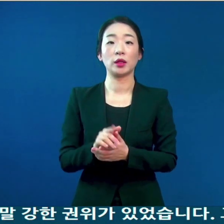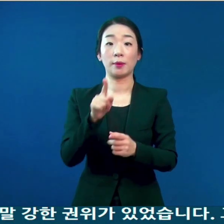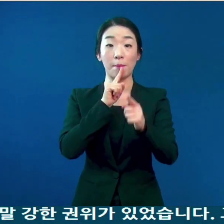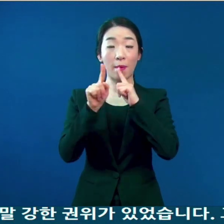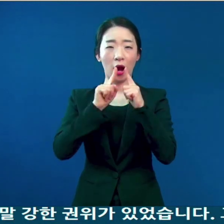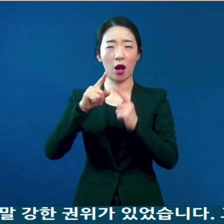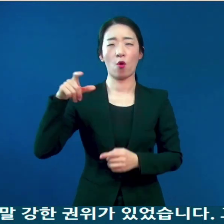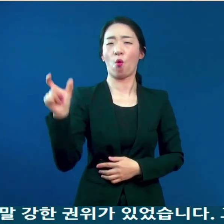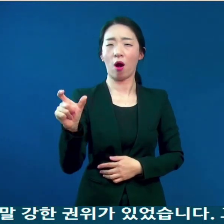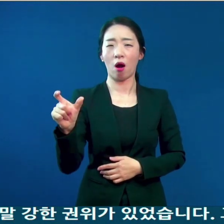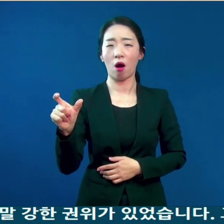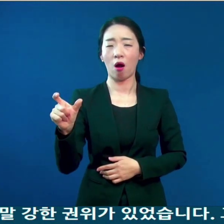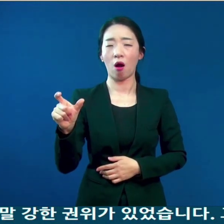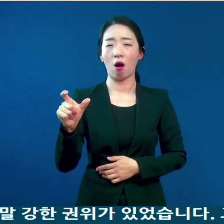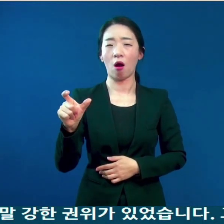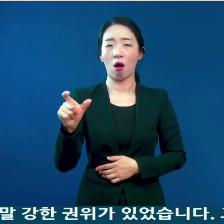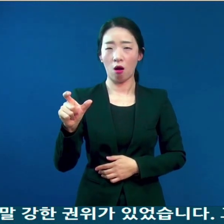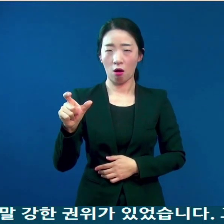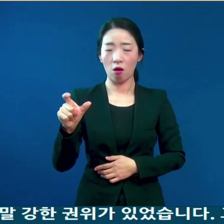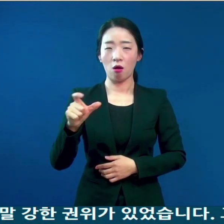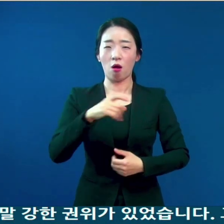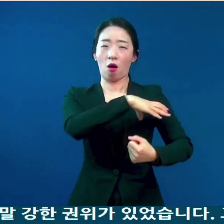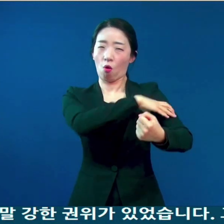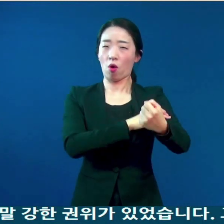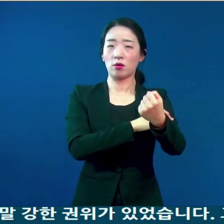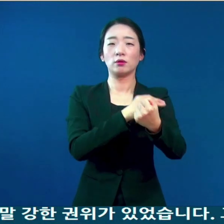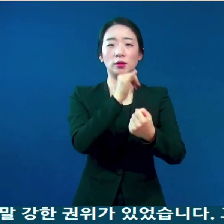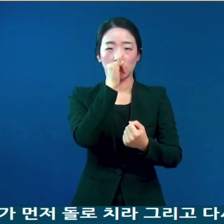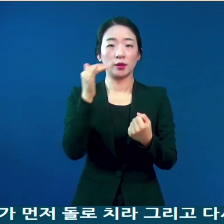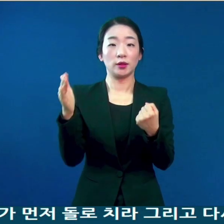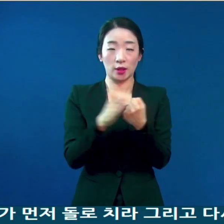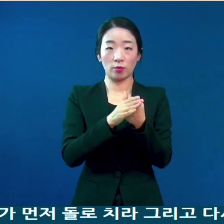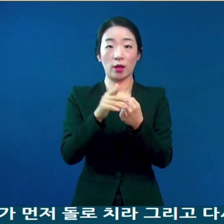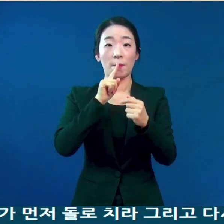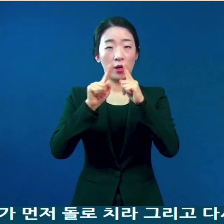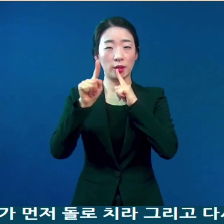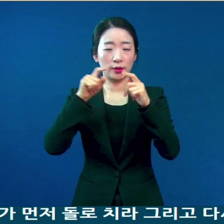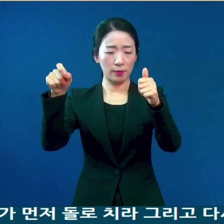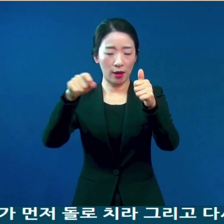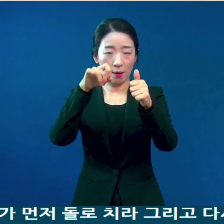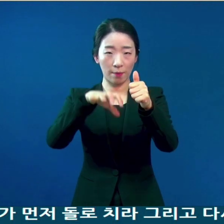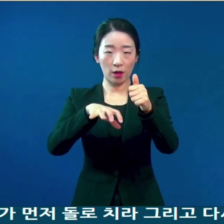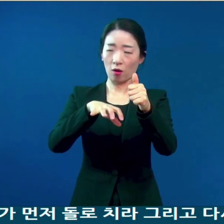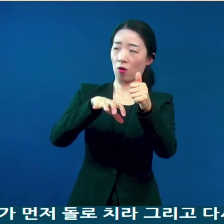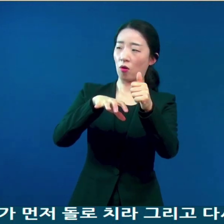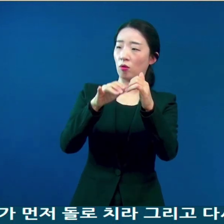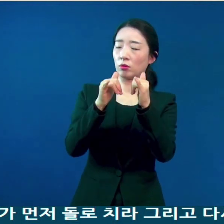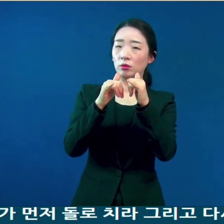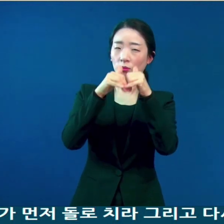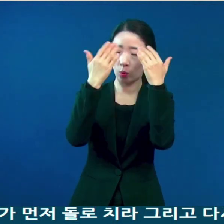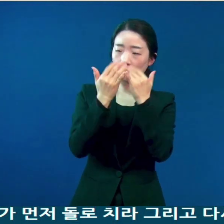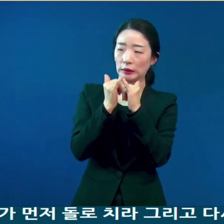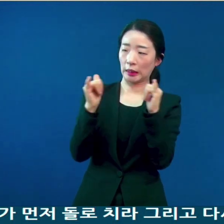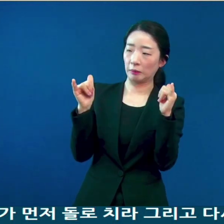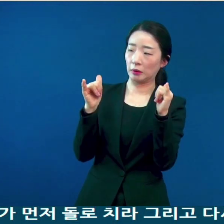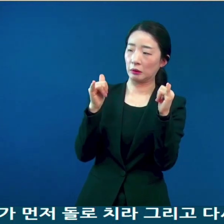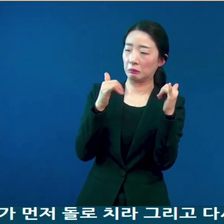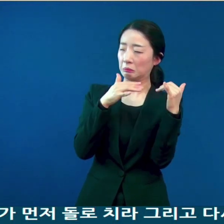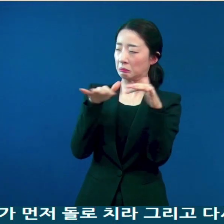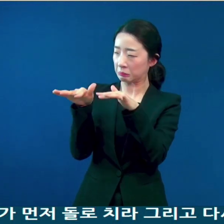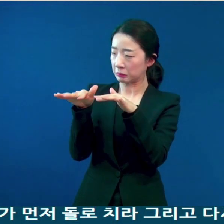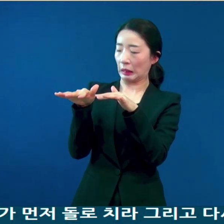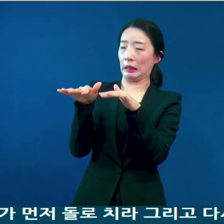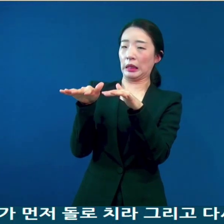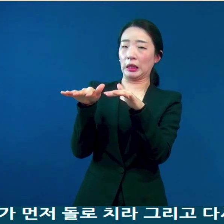있었는지, 이 말씀 앞에 이 예수님을 모함하려고 왔던